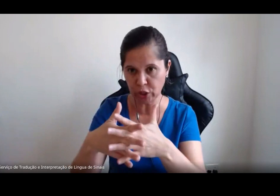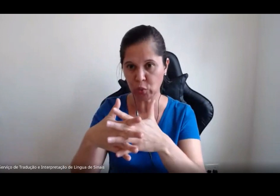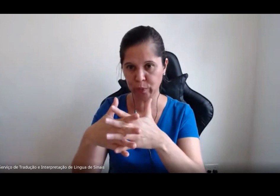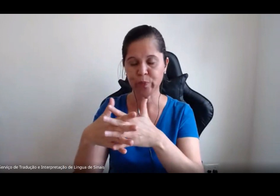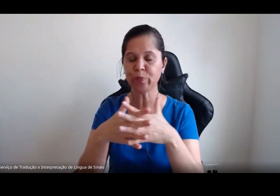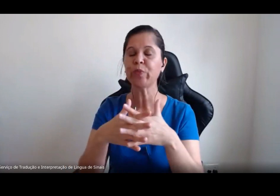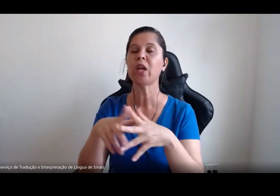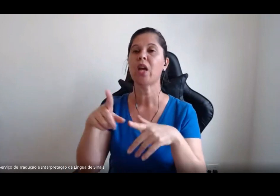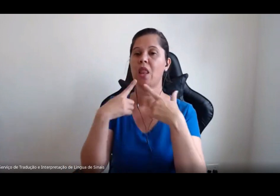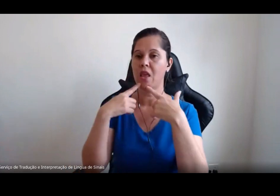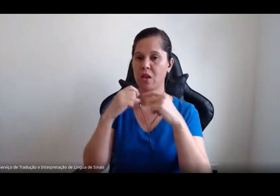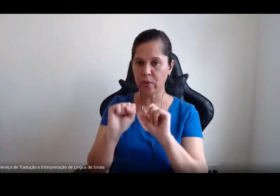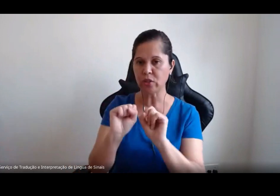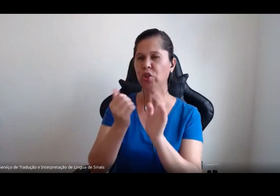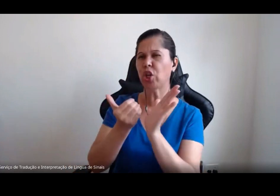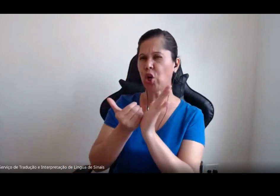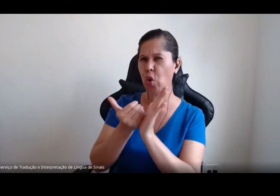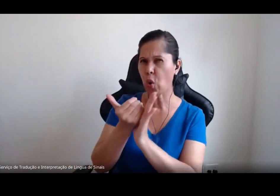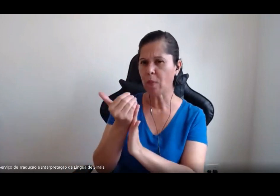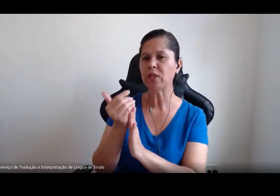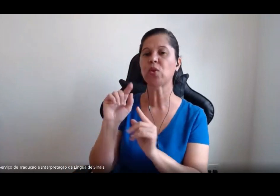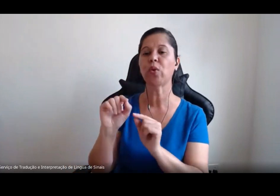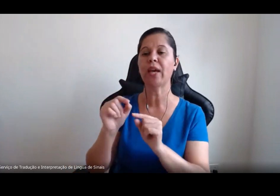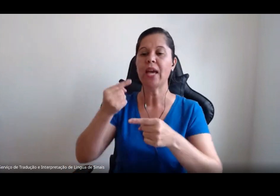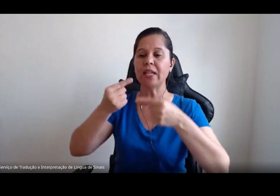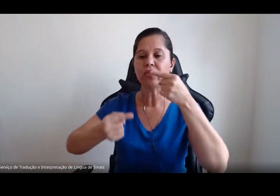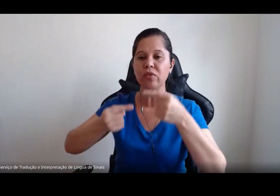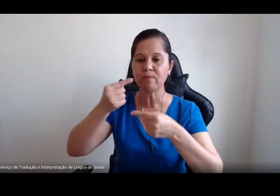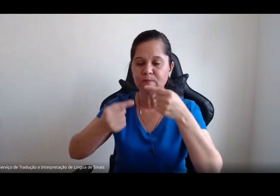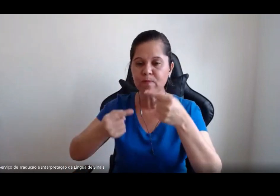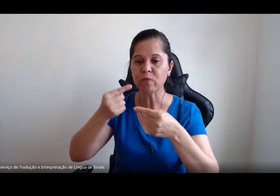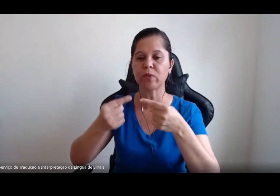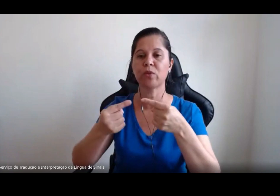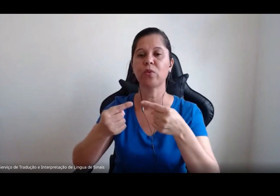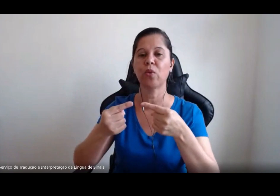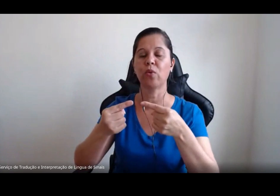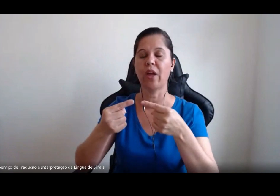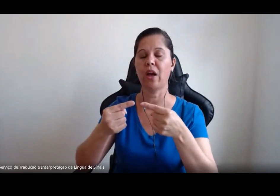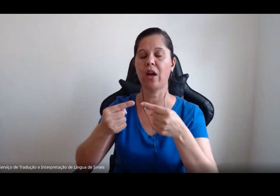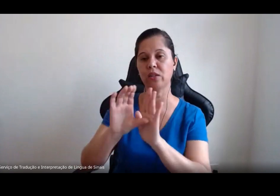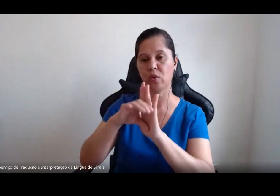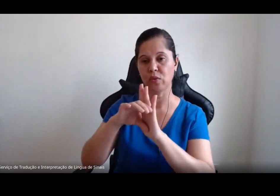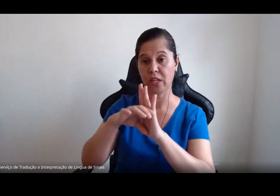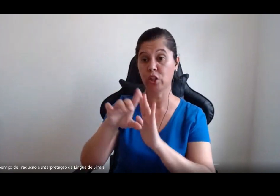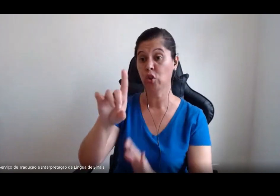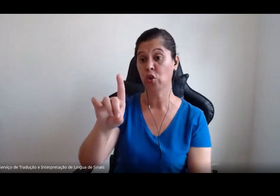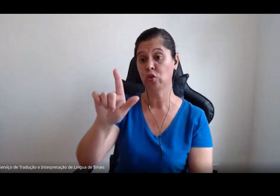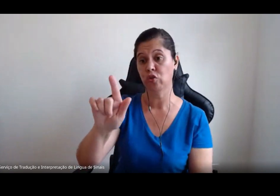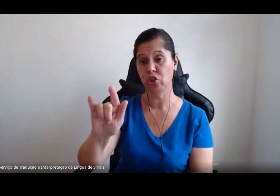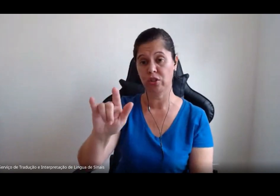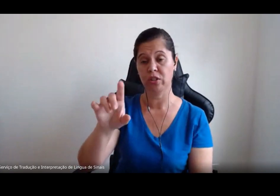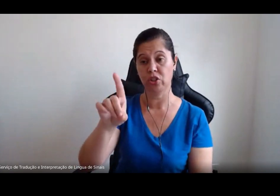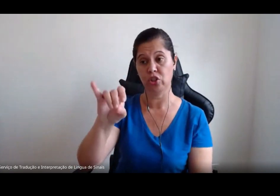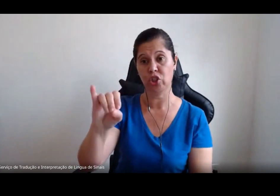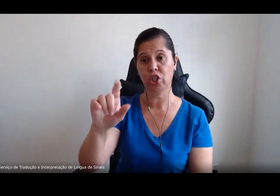conflito linguístico, que veio para questionar o conceito de diglosia. Esse